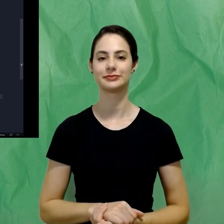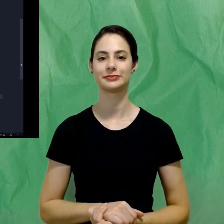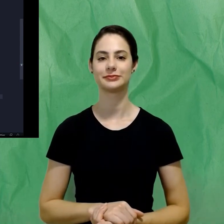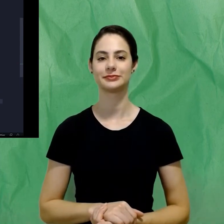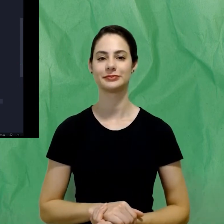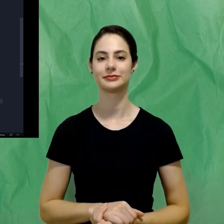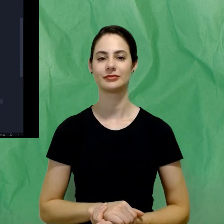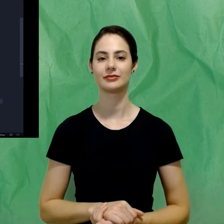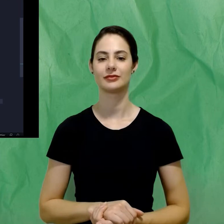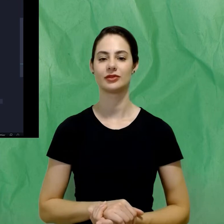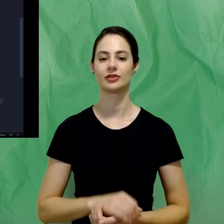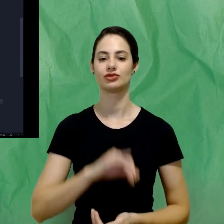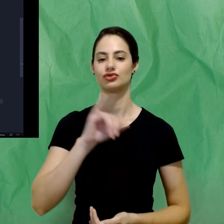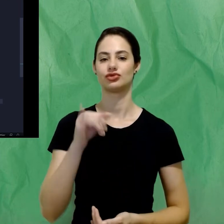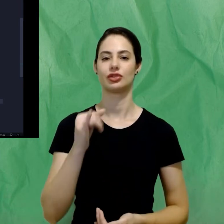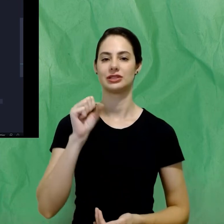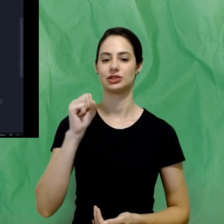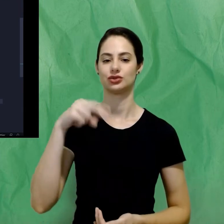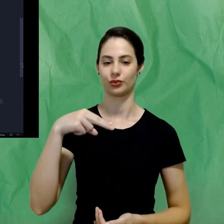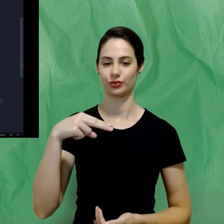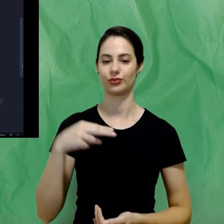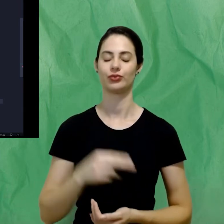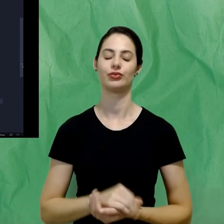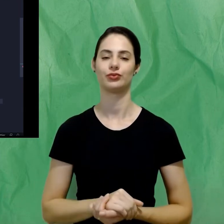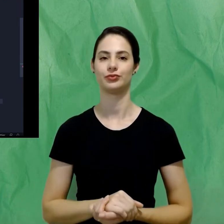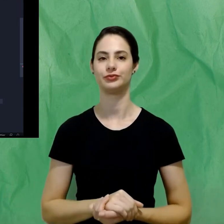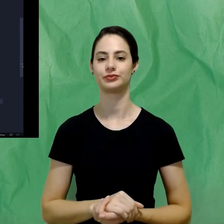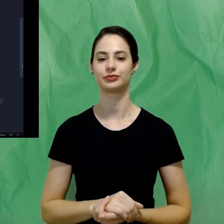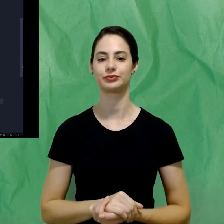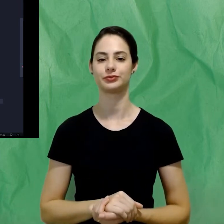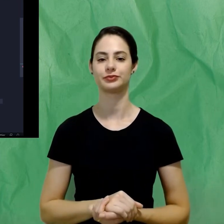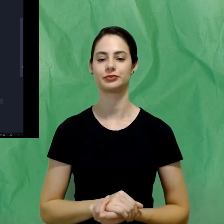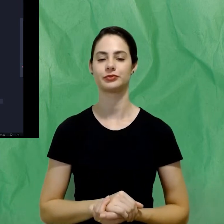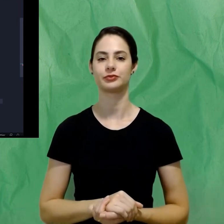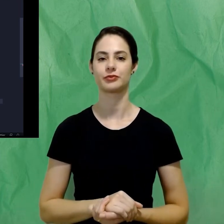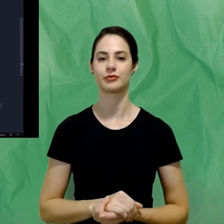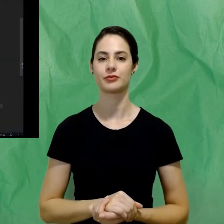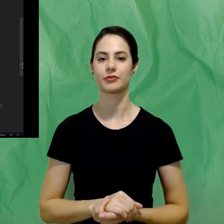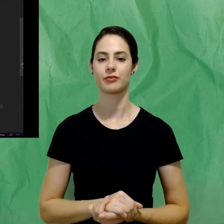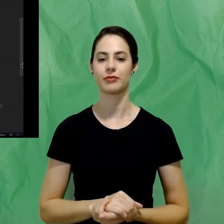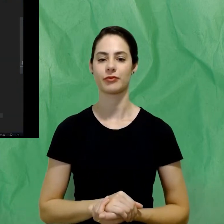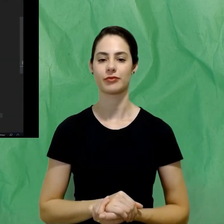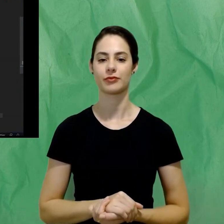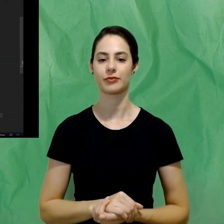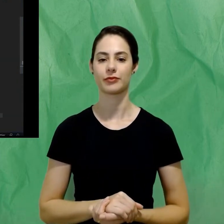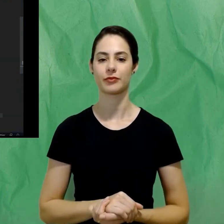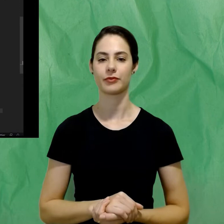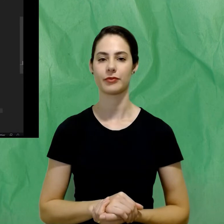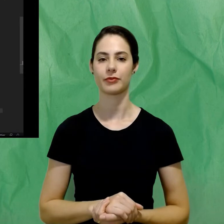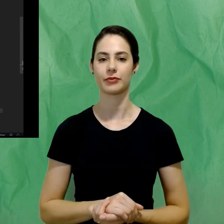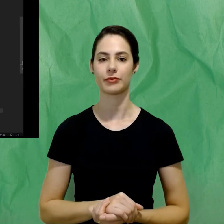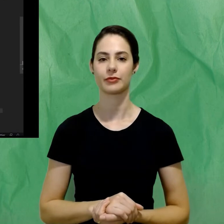Ele vai ser um JSON, então tem que colocar chaves, tem que salvar o nome.